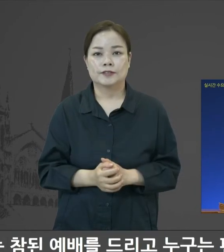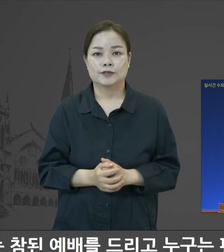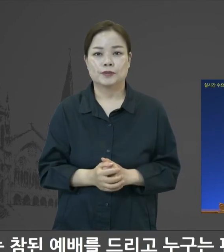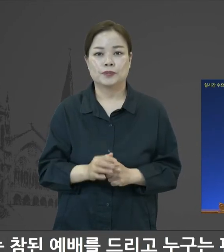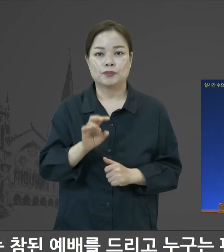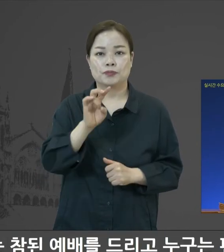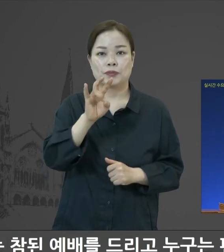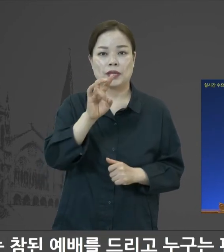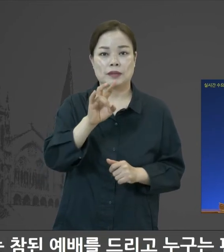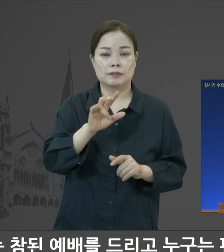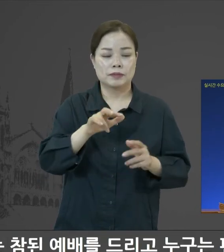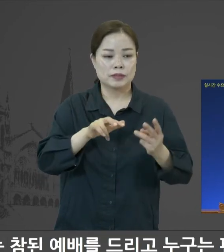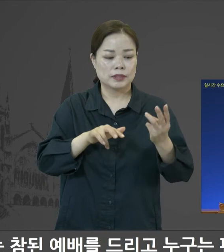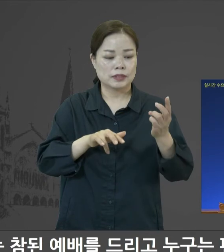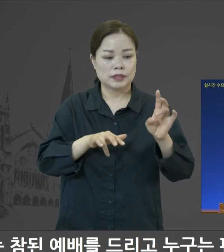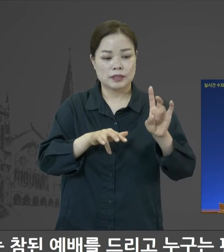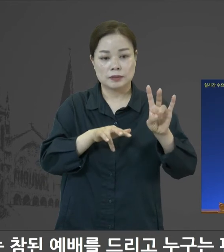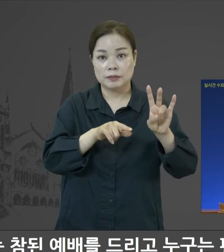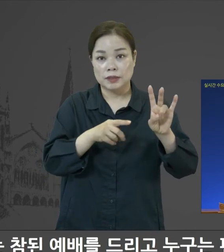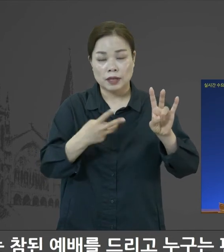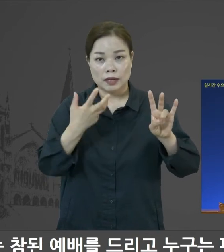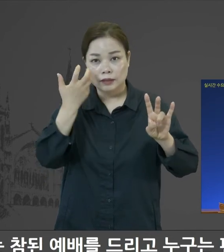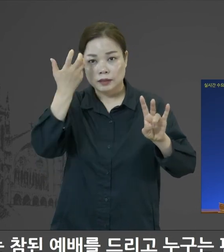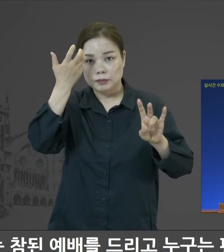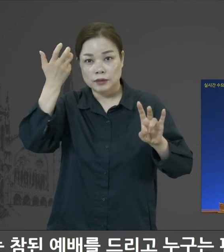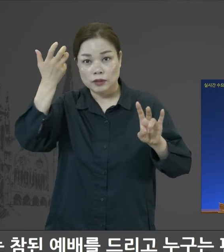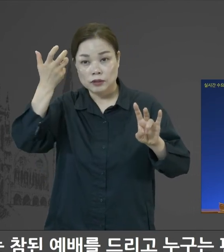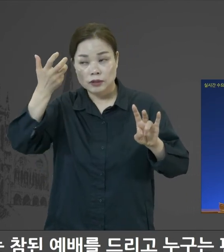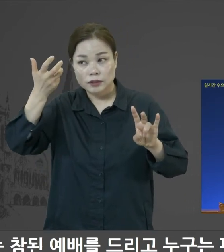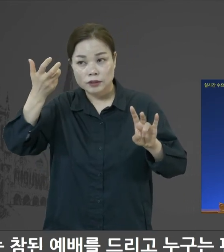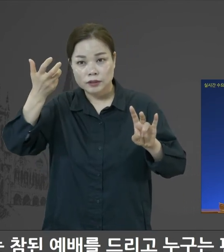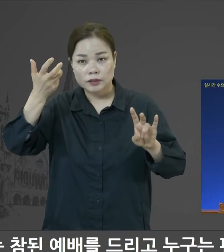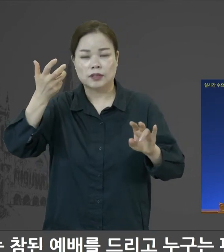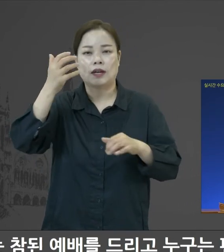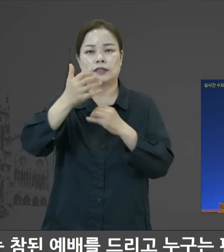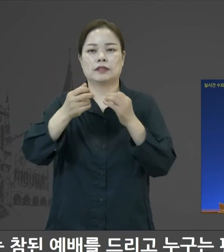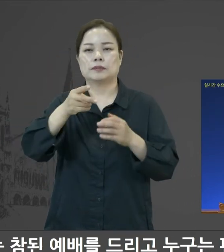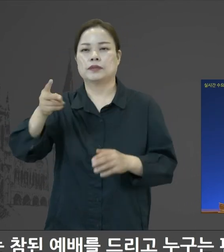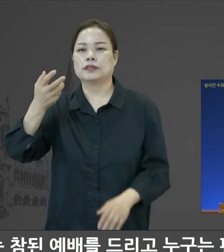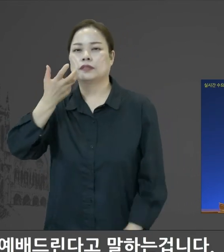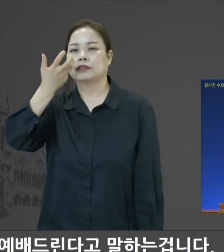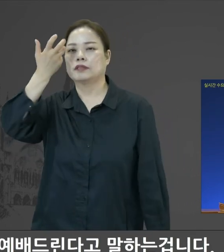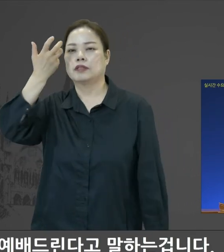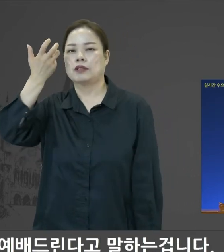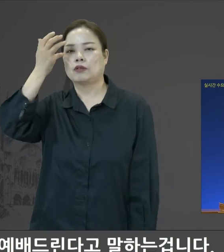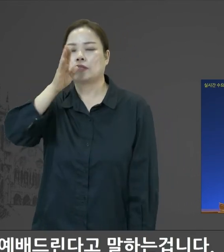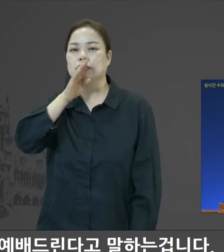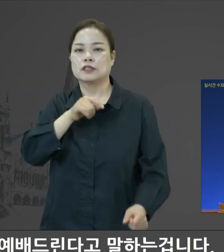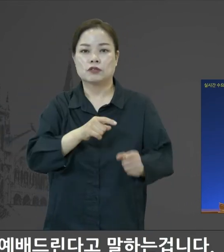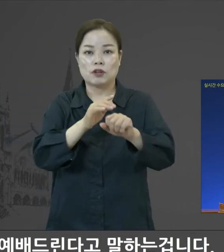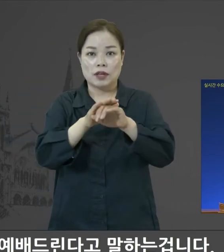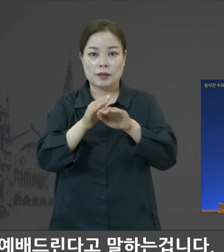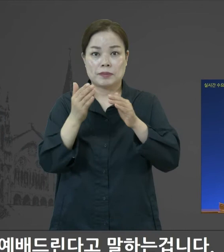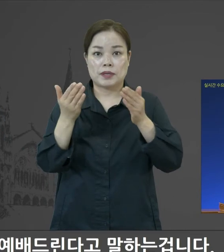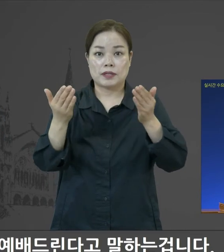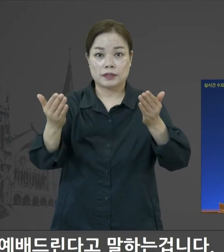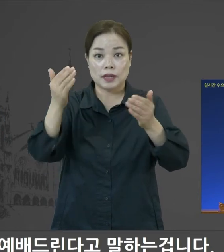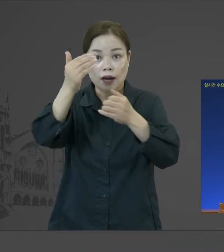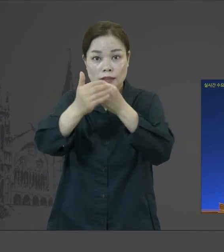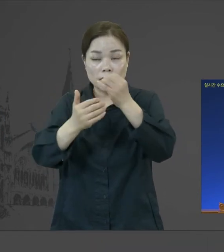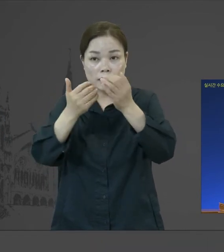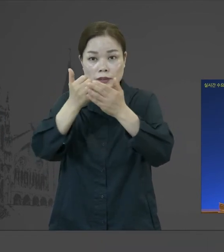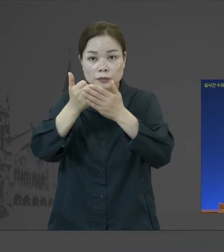24절 말씀입니다. 하나님은 영이시니 예배하는 자가 영과 진리로 예배할지니라.